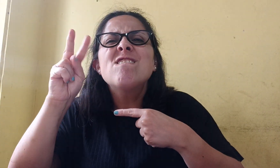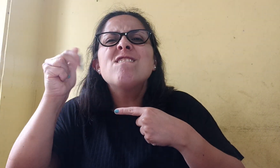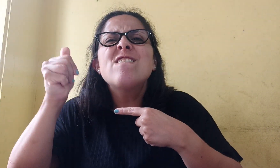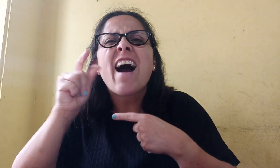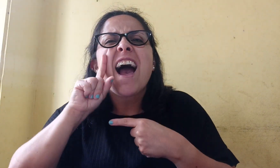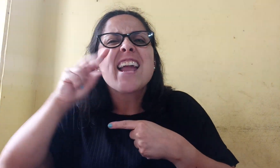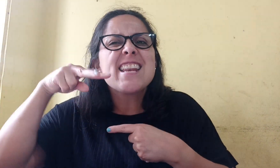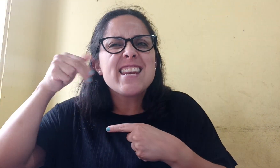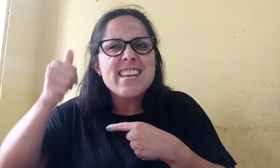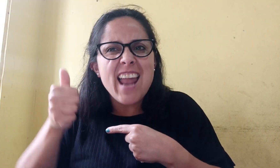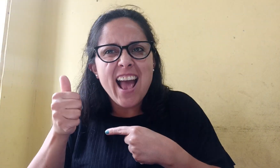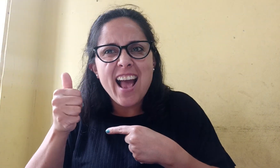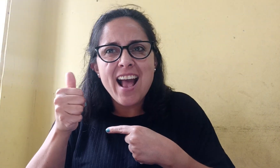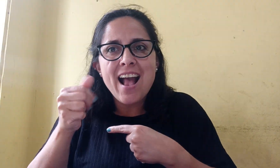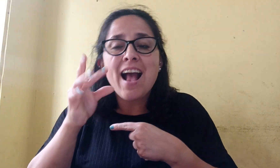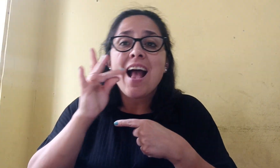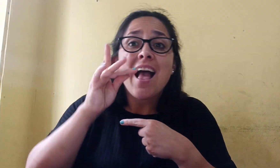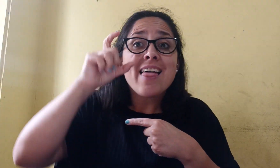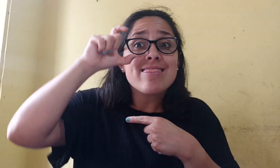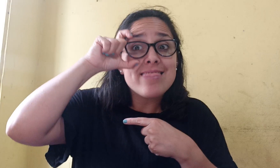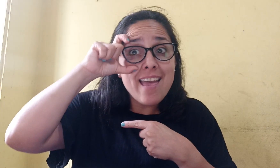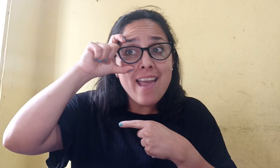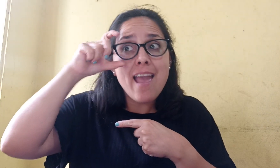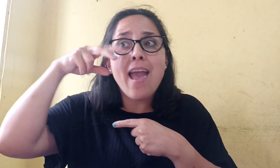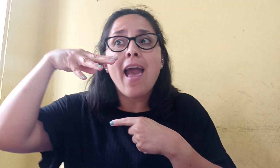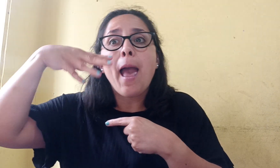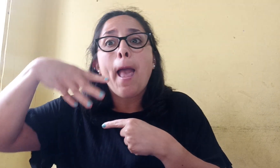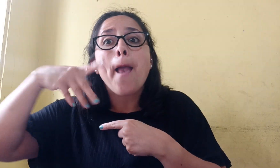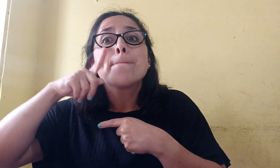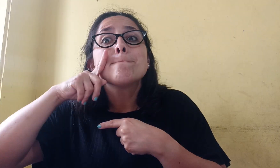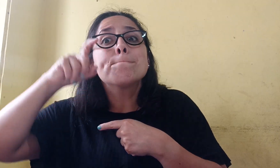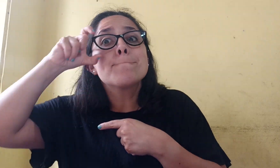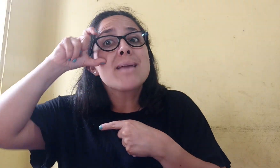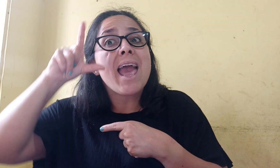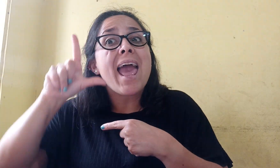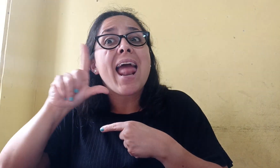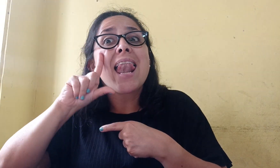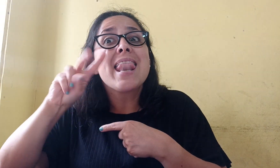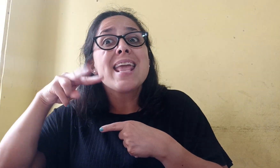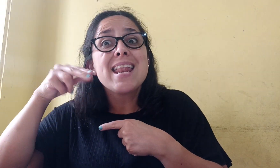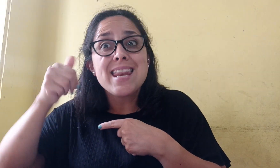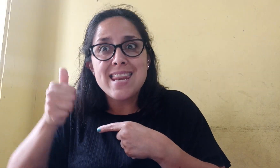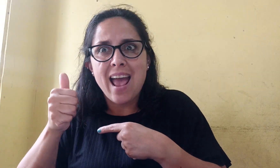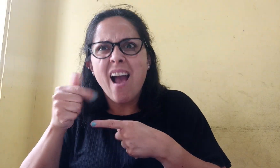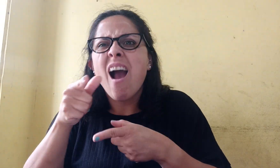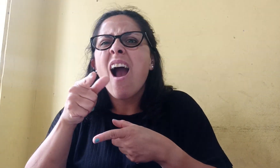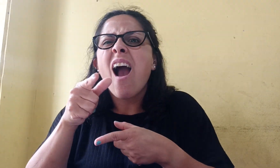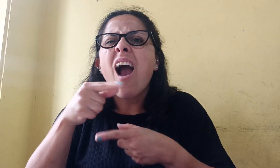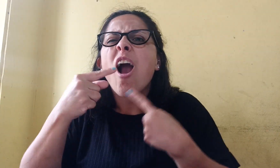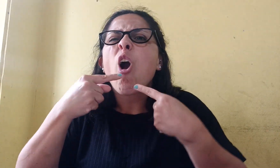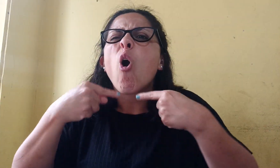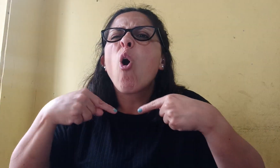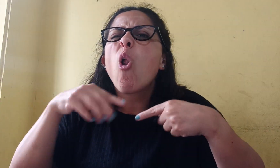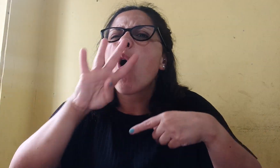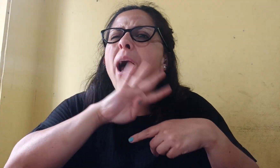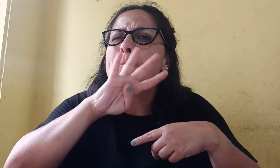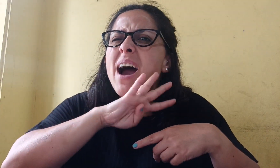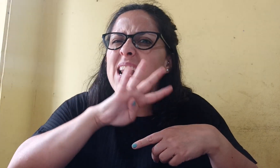este tubo total color amarillo ahí que rodea, que es como un aislante que tiene el axón, ¿sí? Un aislante eléctrico